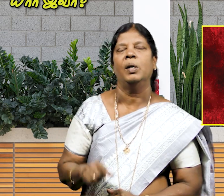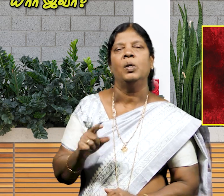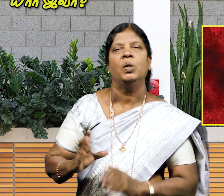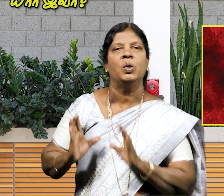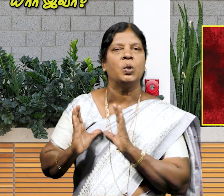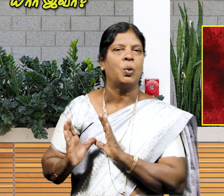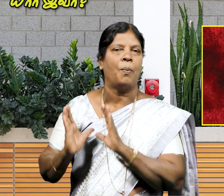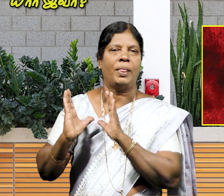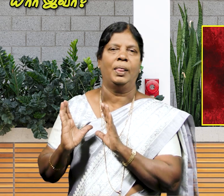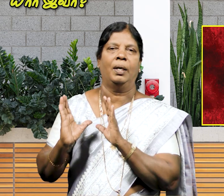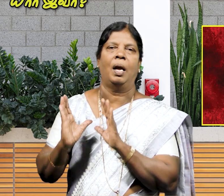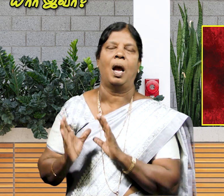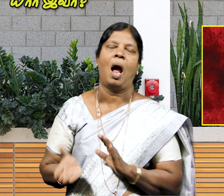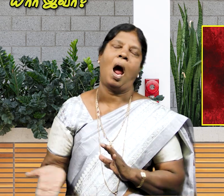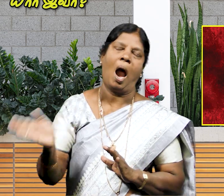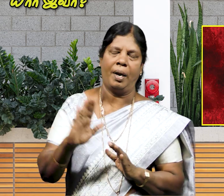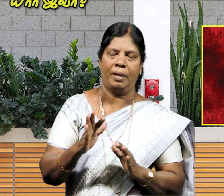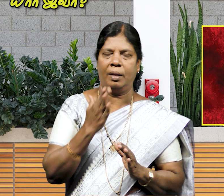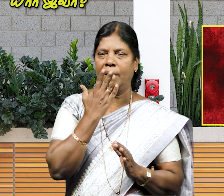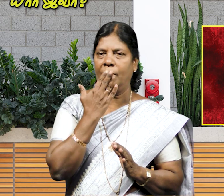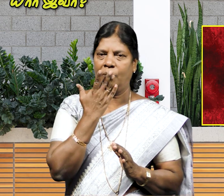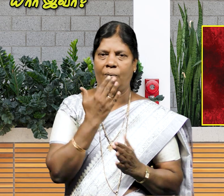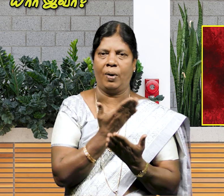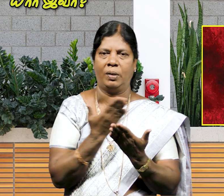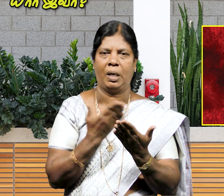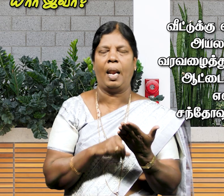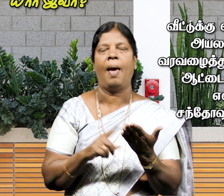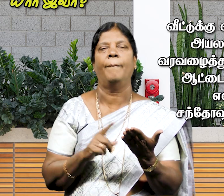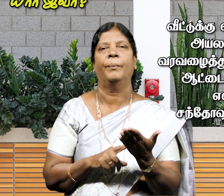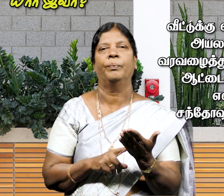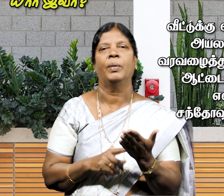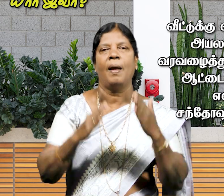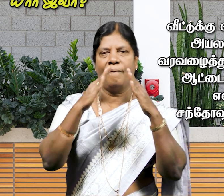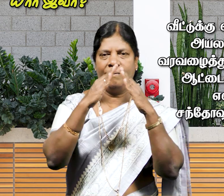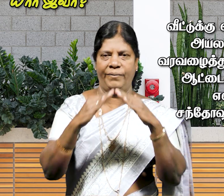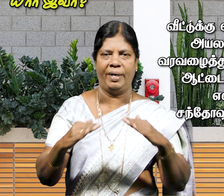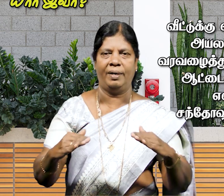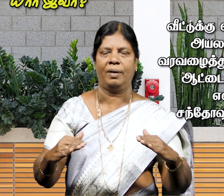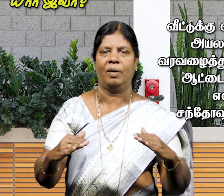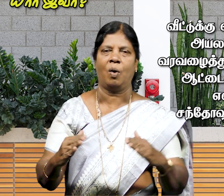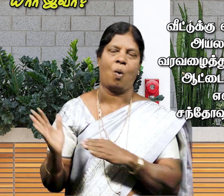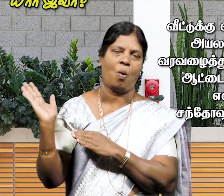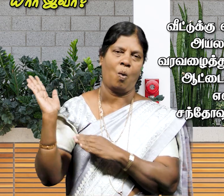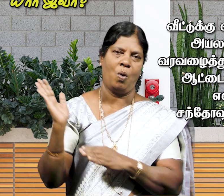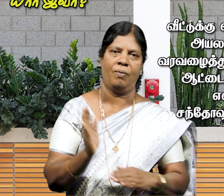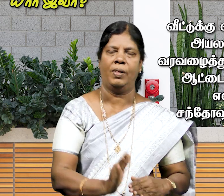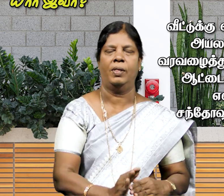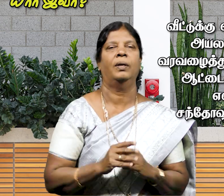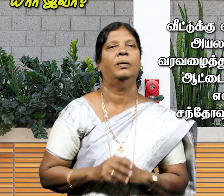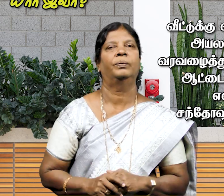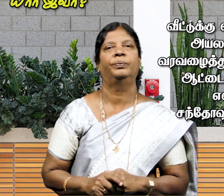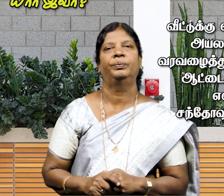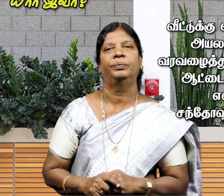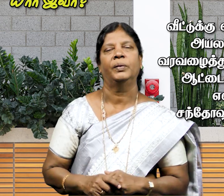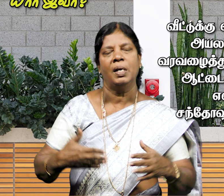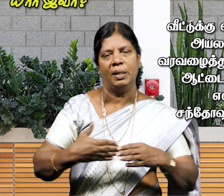அப்படி அவன் சுமந்து அடுத்தபடி சொல்கிறார், வீட்டுக்கு கொண்டு